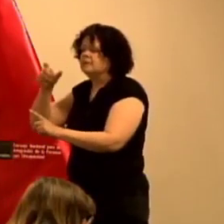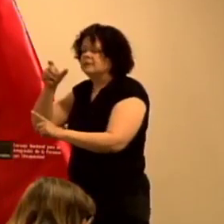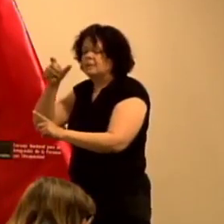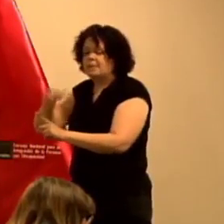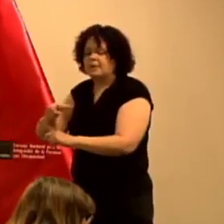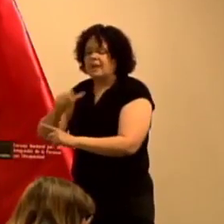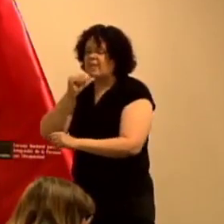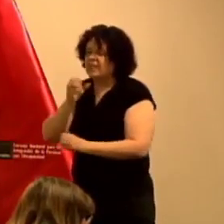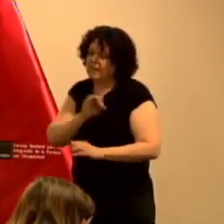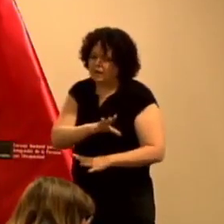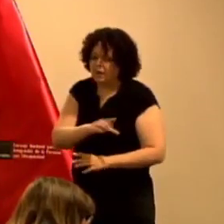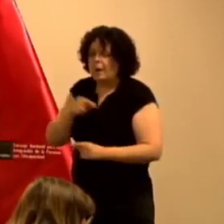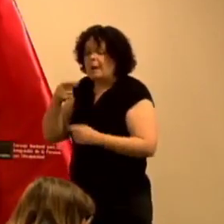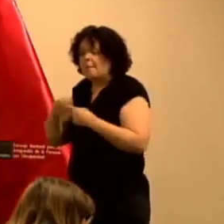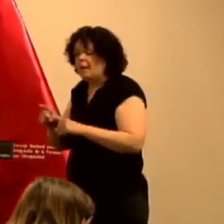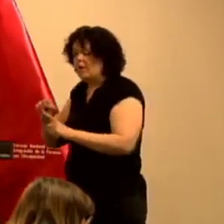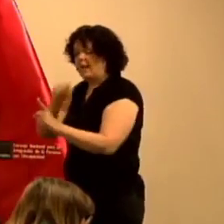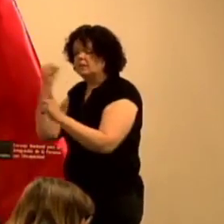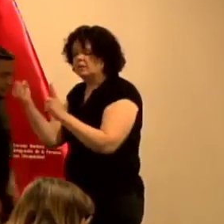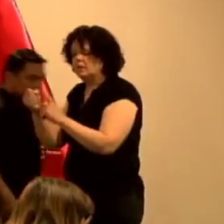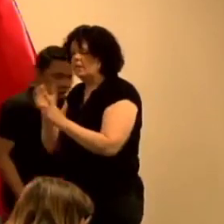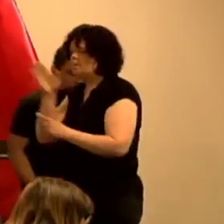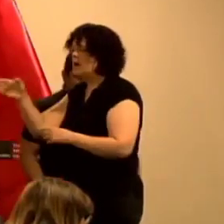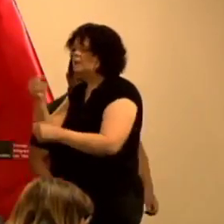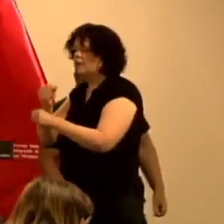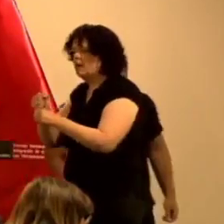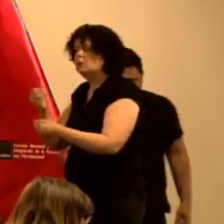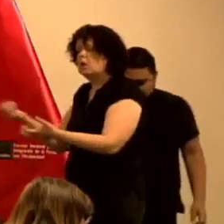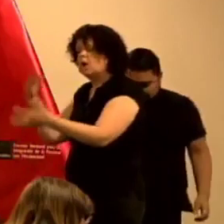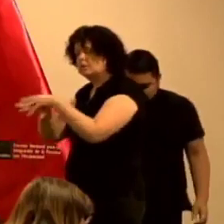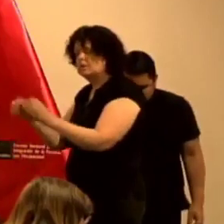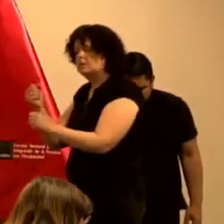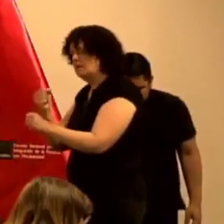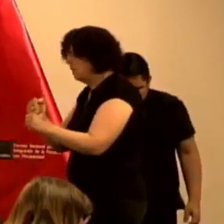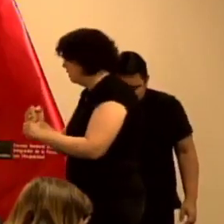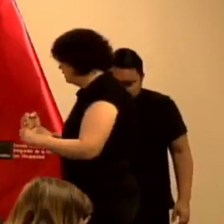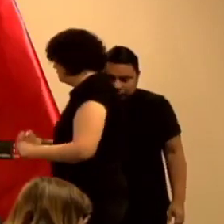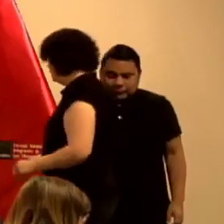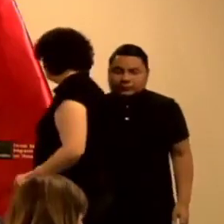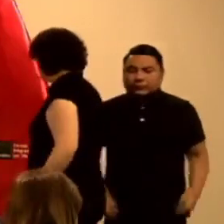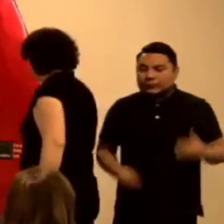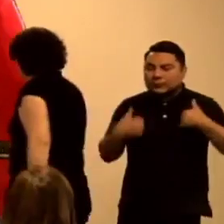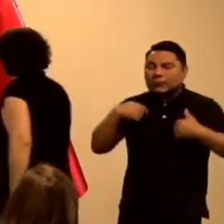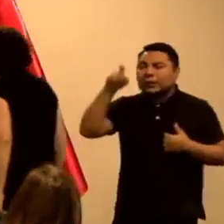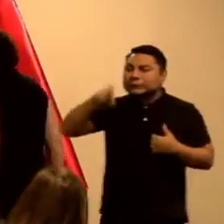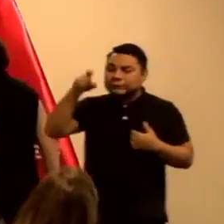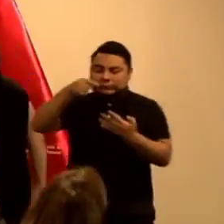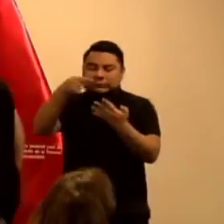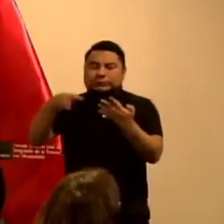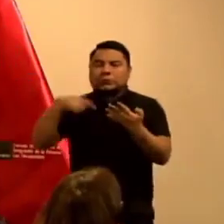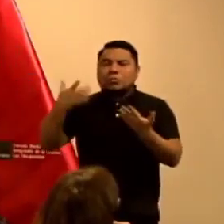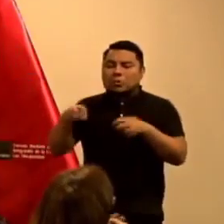discapacidad, perdón, con deficiencia, pero que va a un trabajo, tiene accesibilidad en el trabajo, tiene las condiciones necesarias, se moviliza con